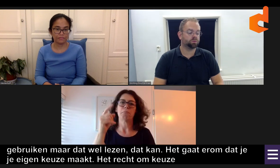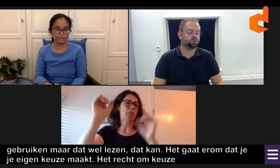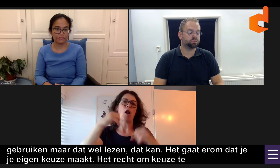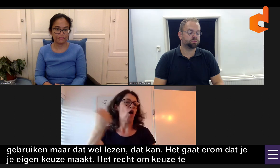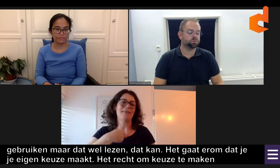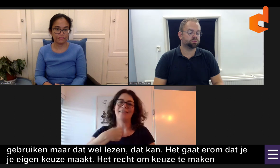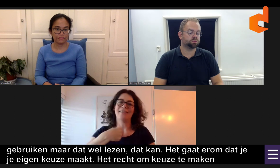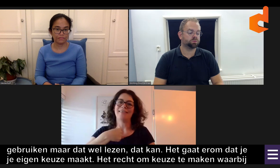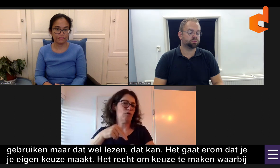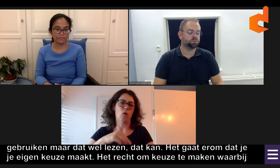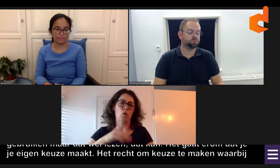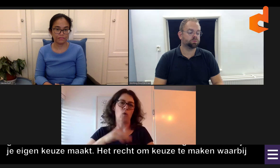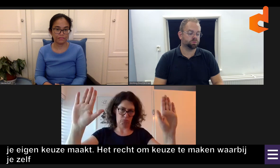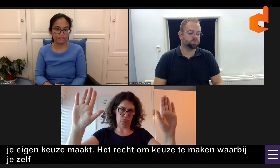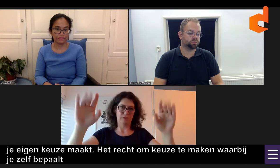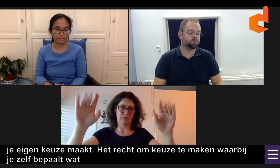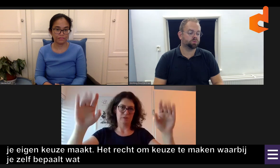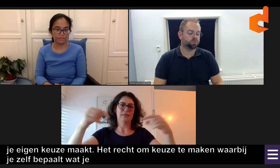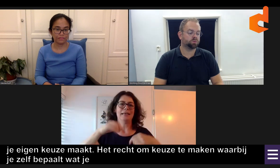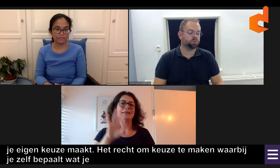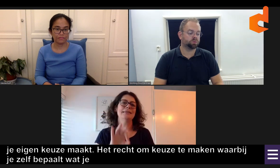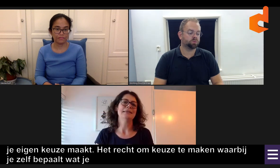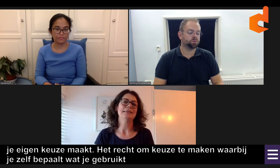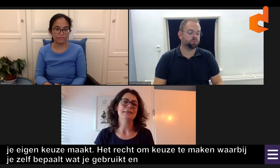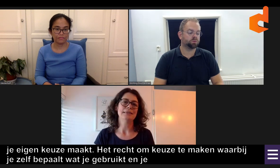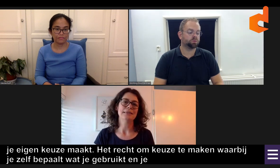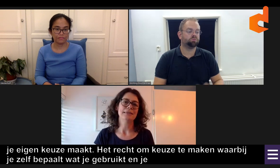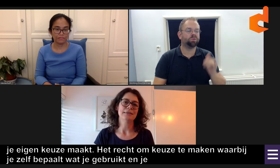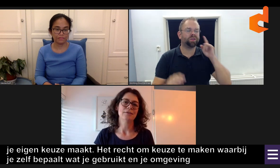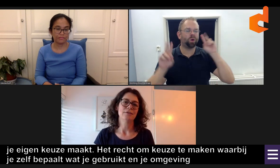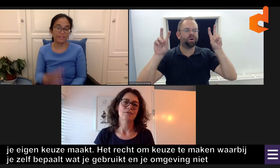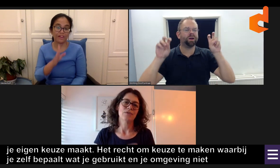bepaalt wat je gebruikt. En waarbij je omgeving dus niet bepaalt wat jij nodig hebt.